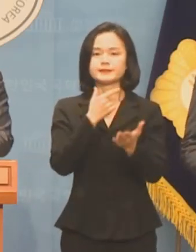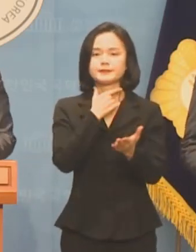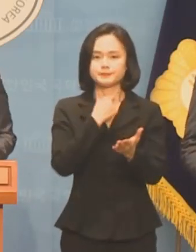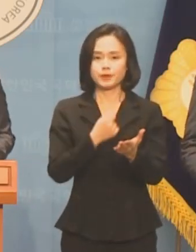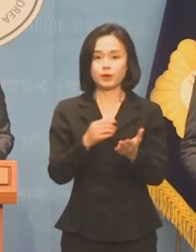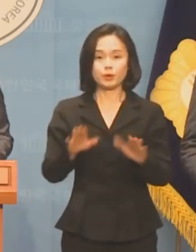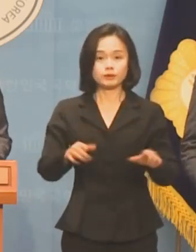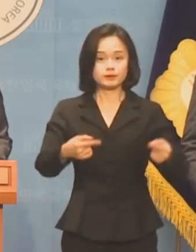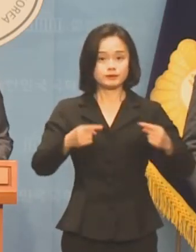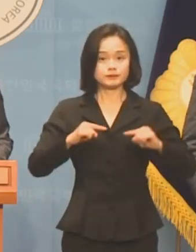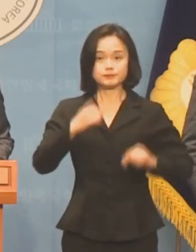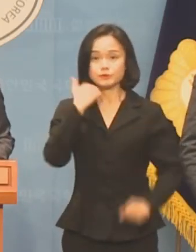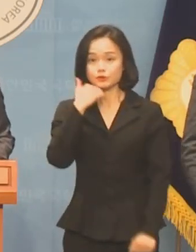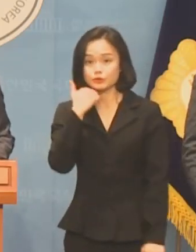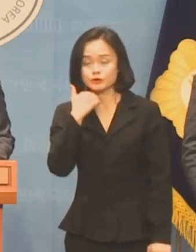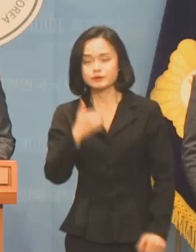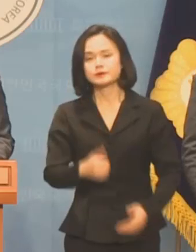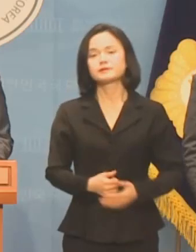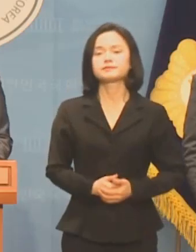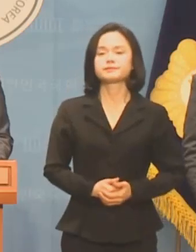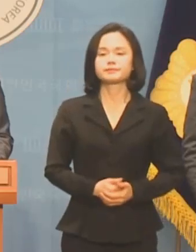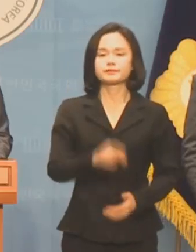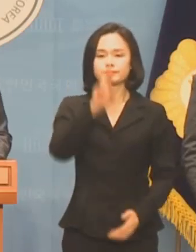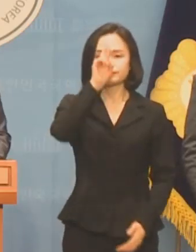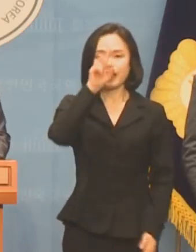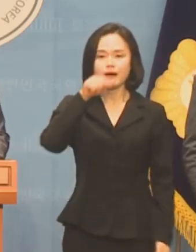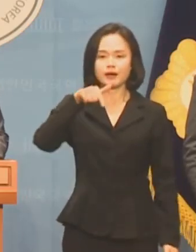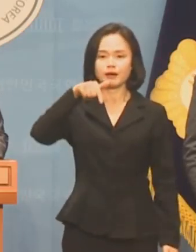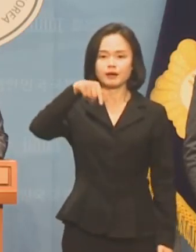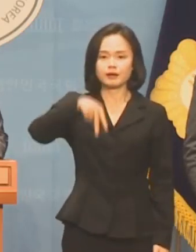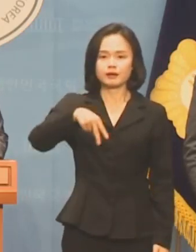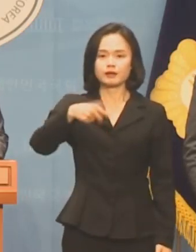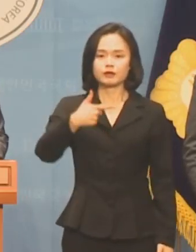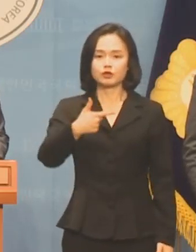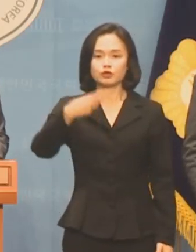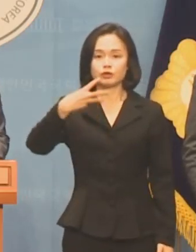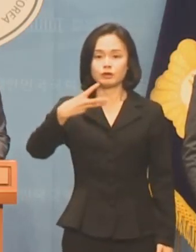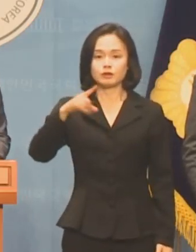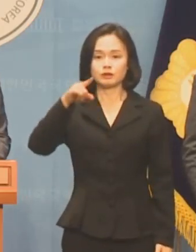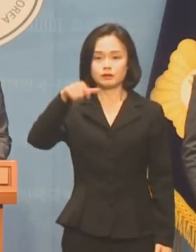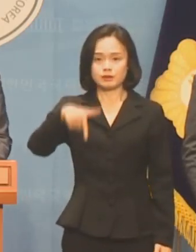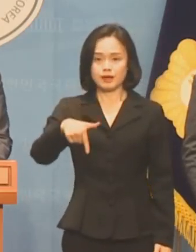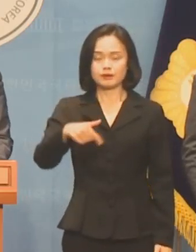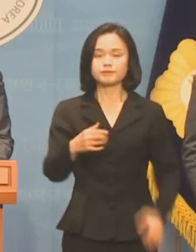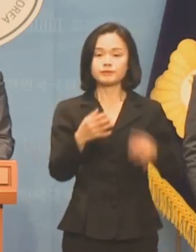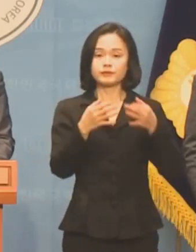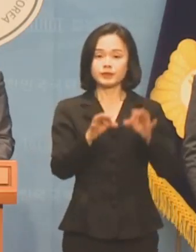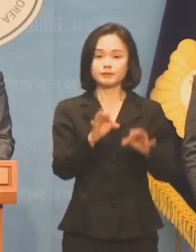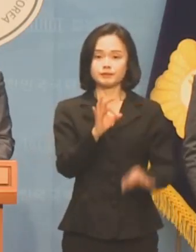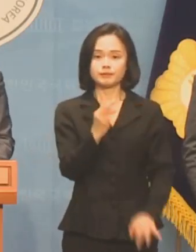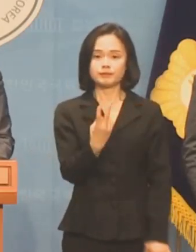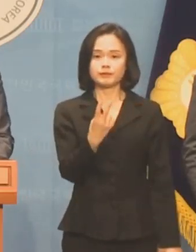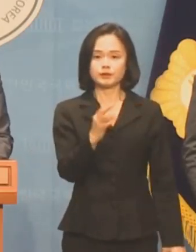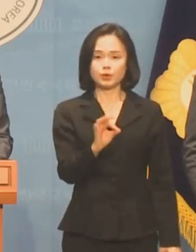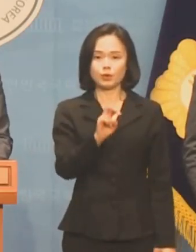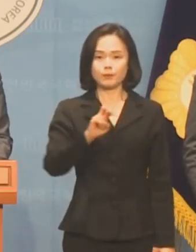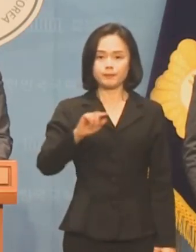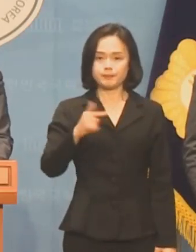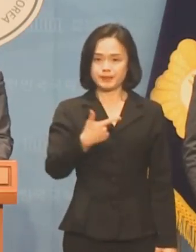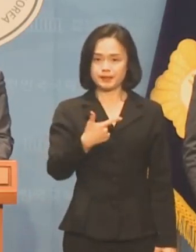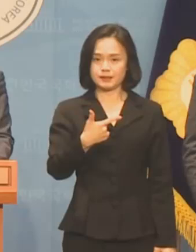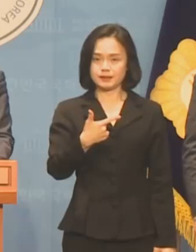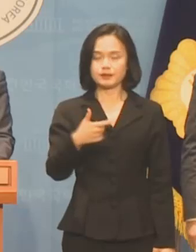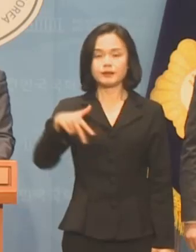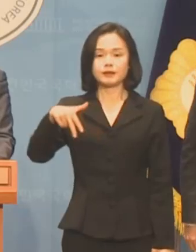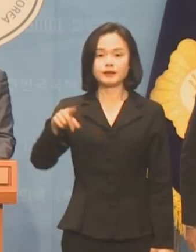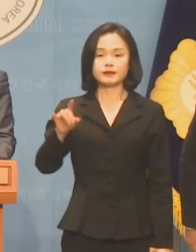드리도록 하겠습니다. 박균택 의원님 오셨습니다. 김용민 원내수석 의원님 오셨습니다.